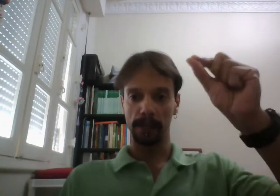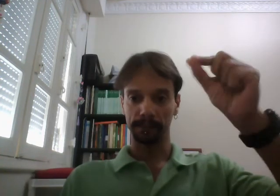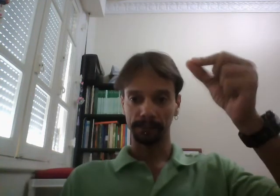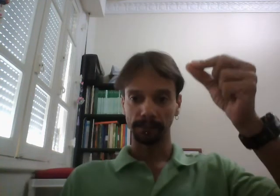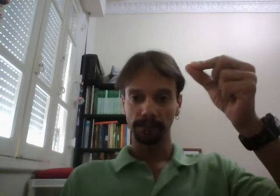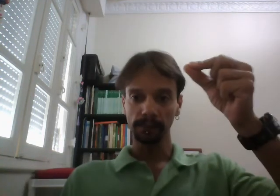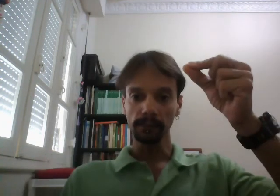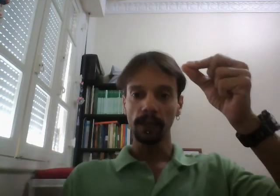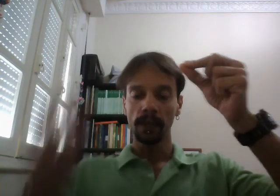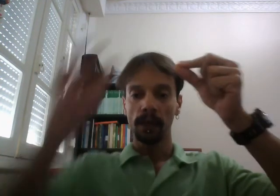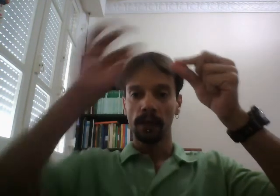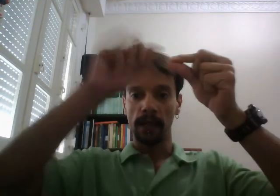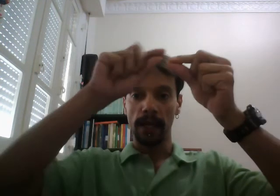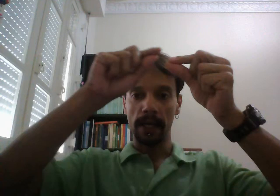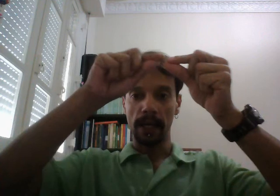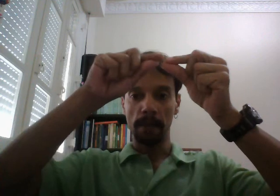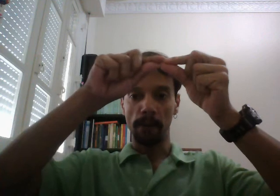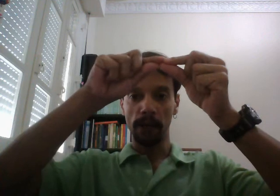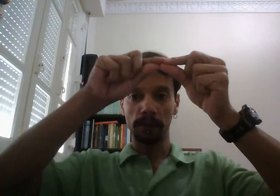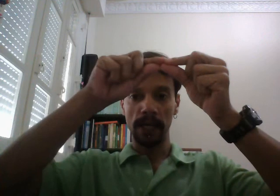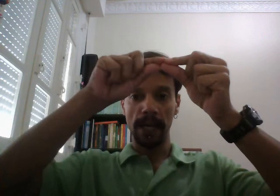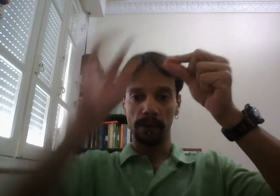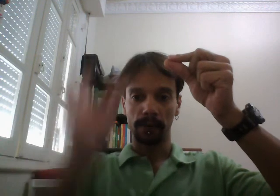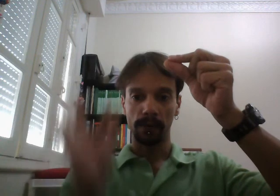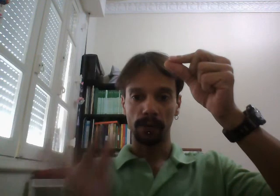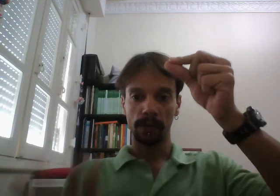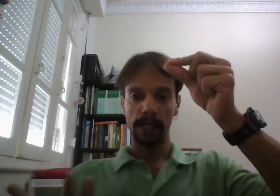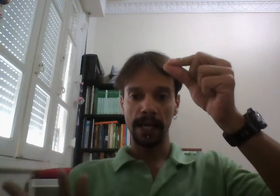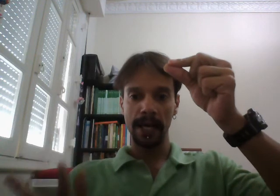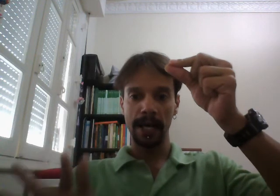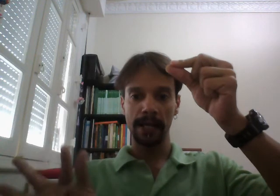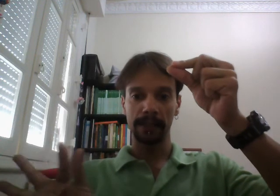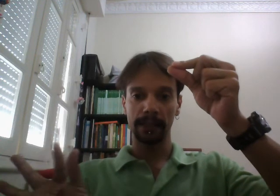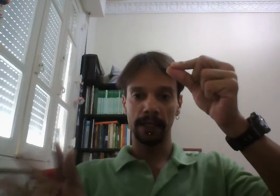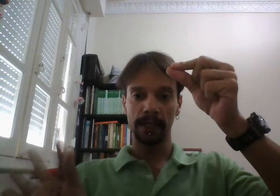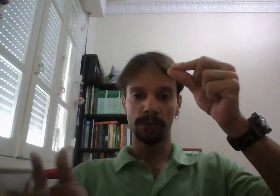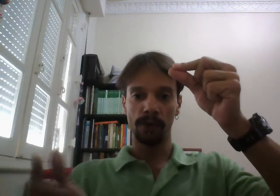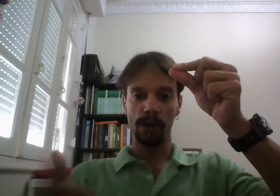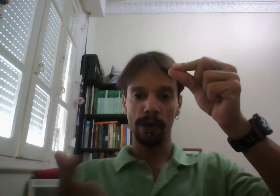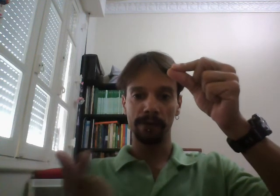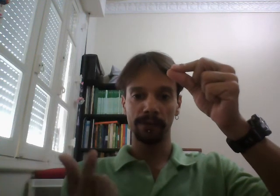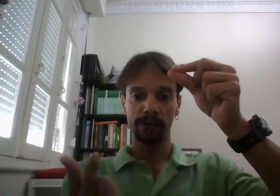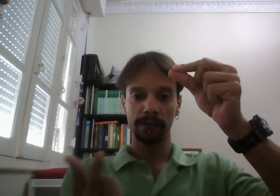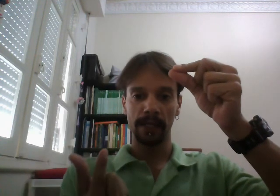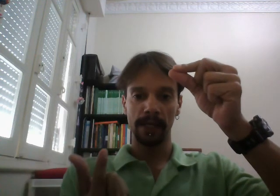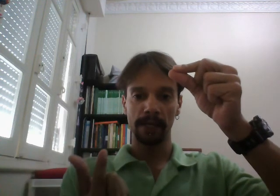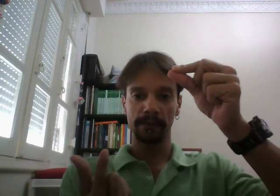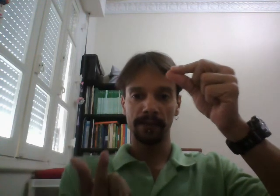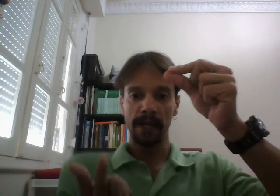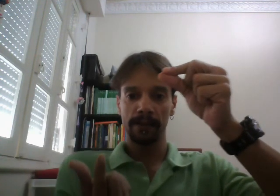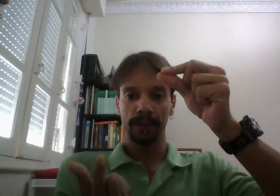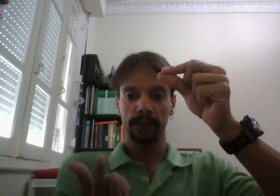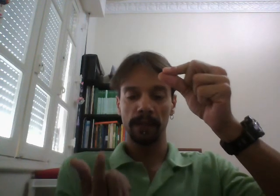pólen, né, ele porta um alelo. Lá no óvulo, né, lá no ovário